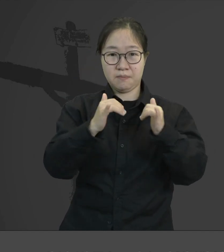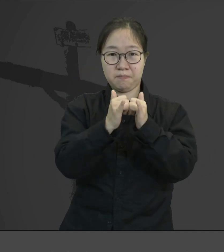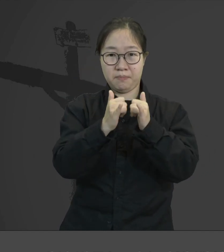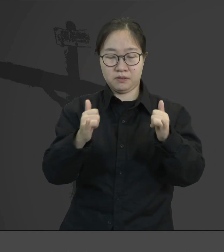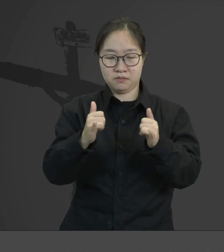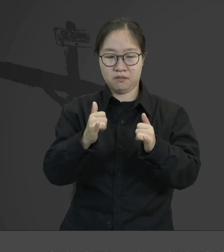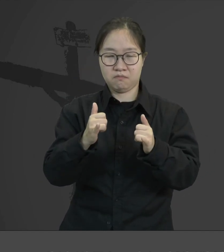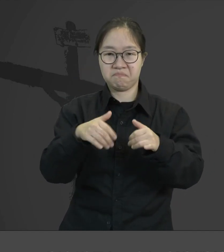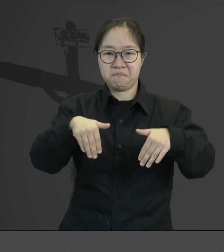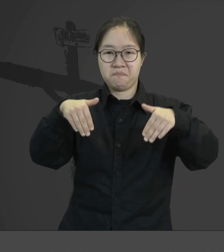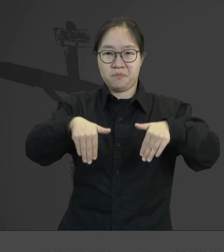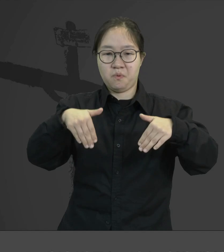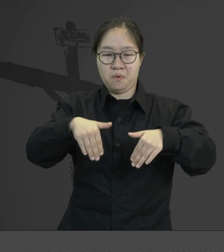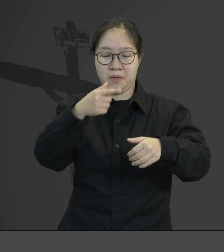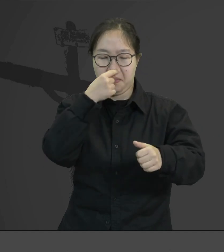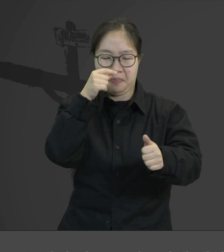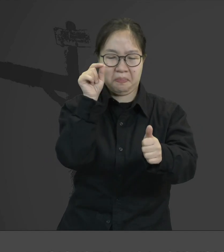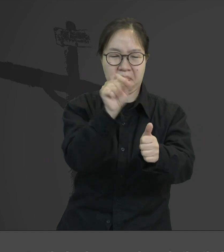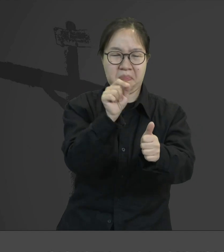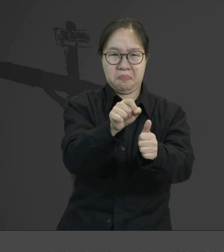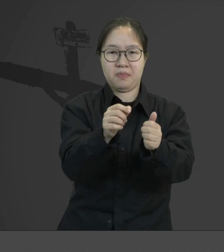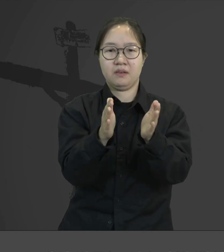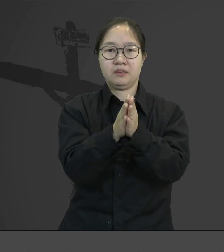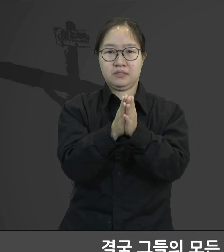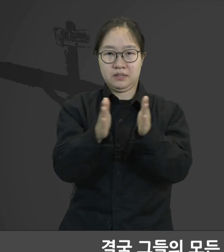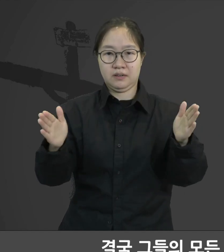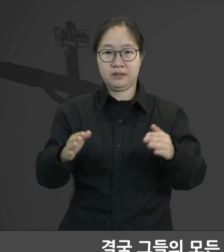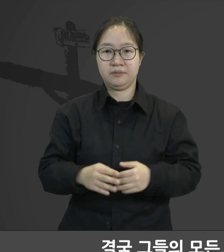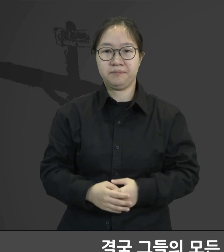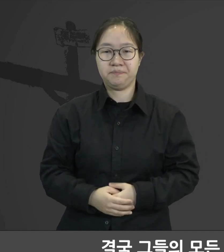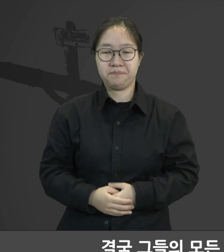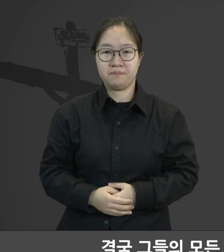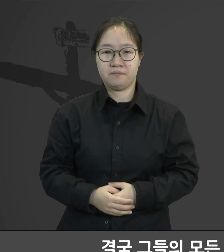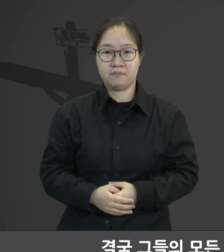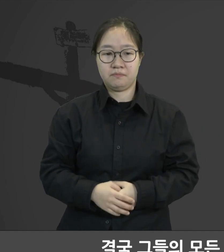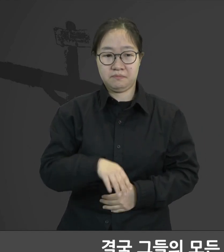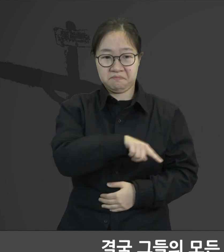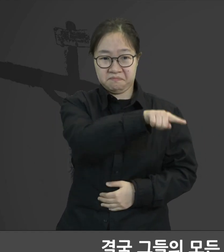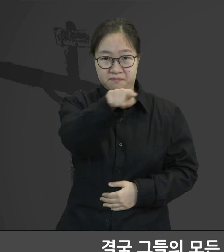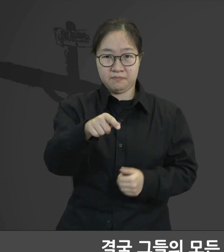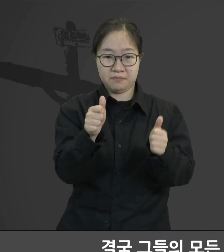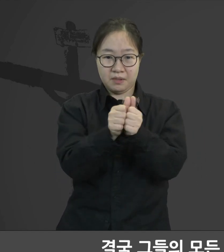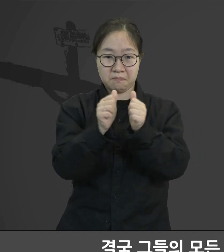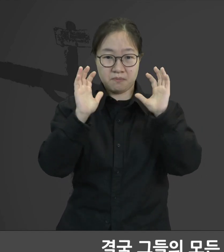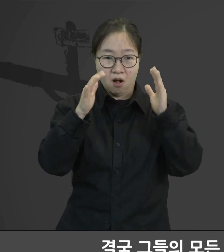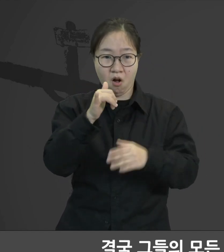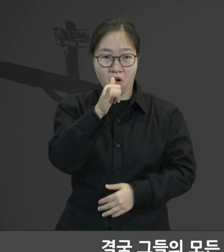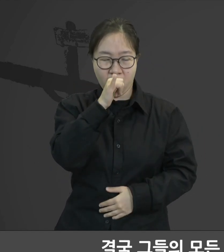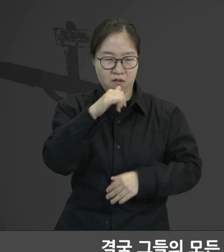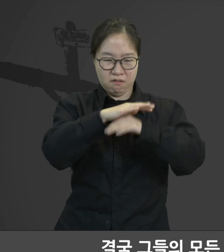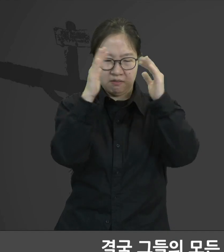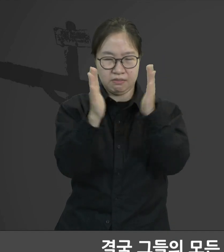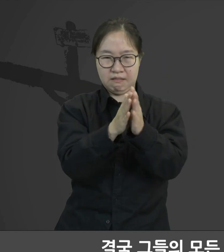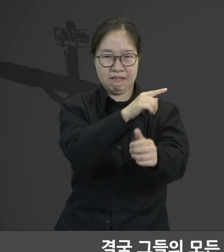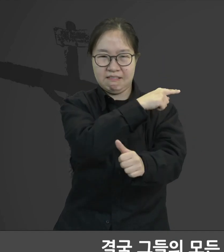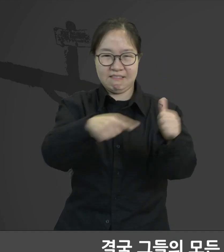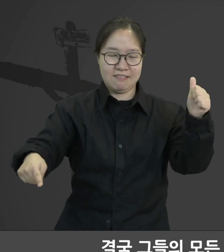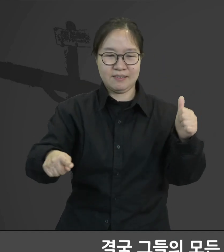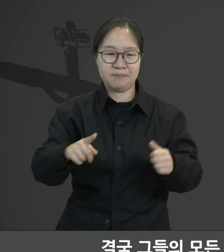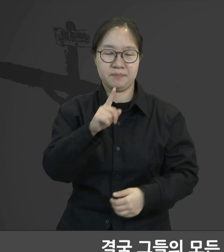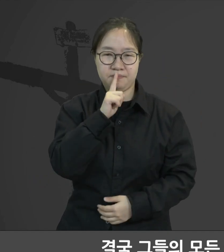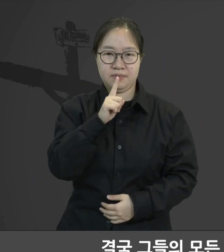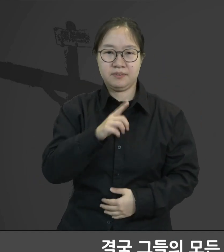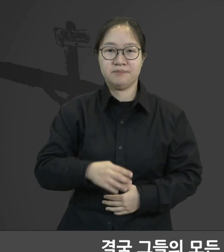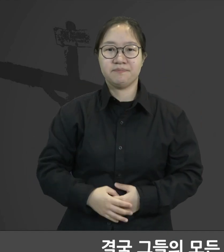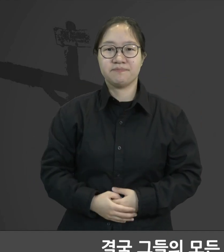백성을 노예로 삼아 핍박하기 시작했고 결국 그들의 모든 남자아이들을 죽이라는 명령까지 내리게